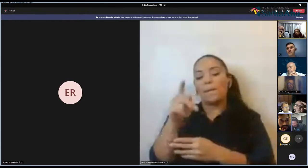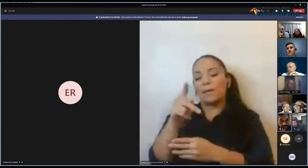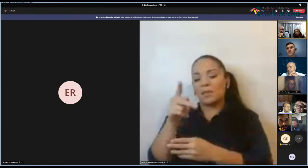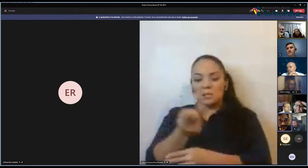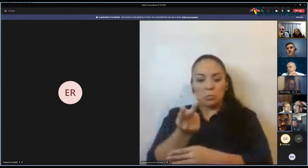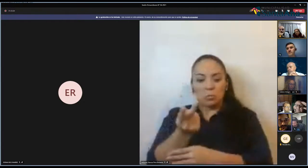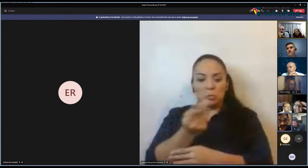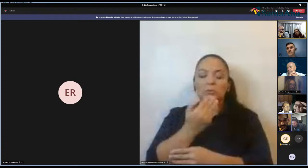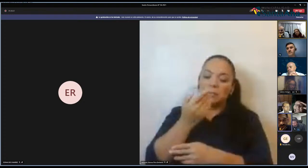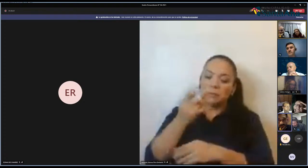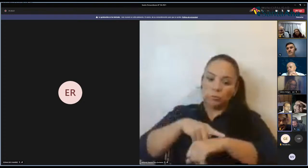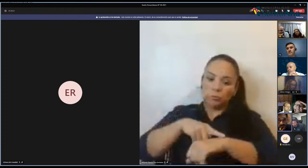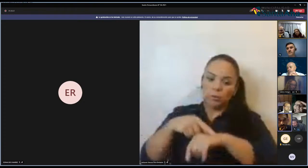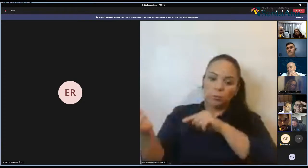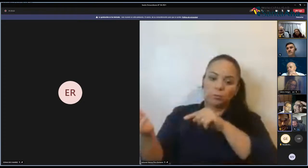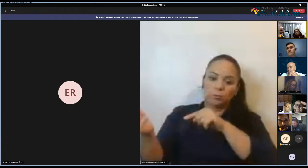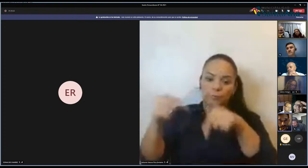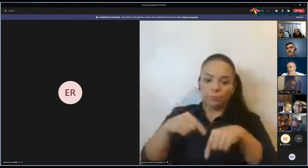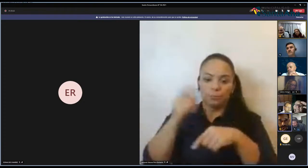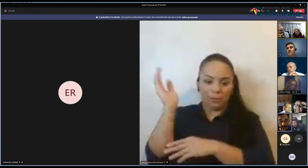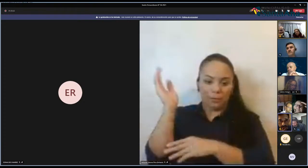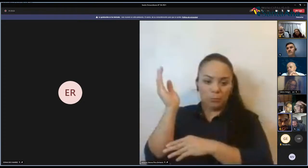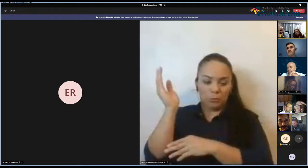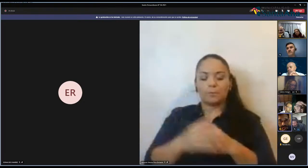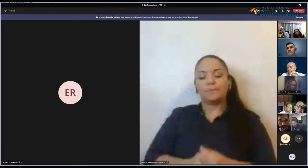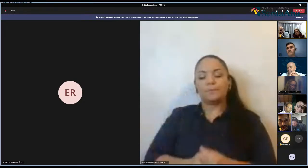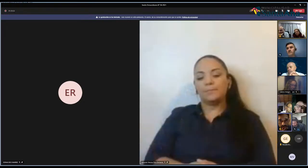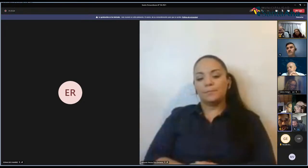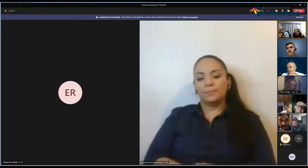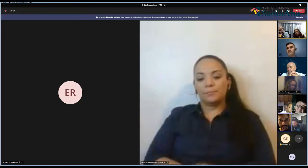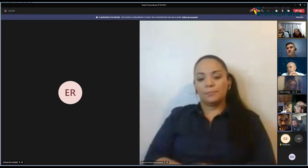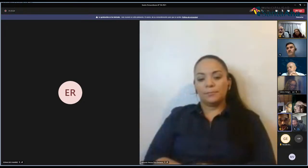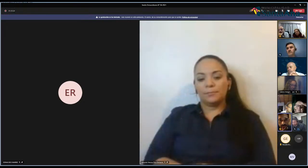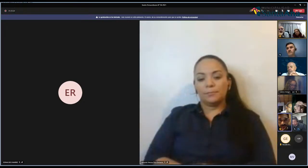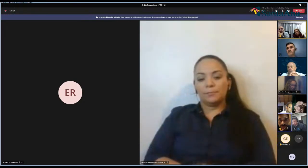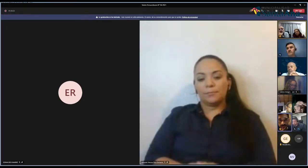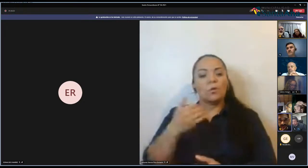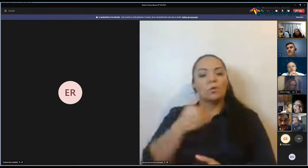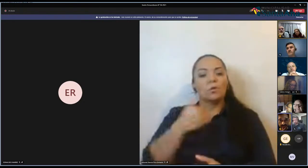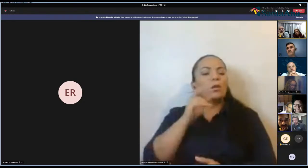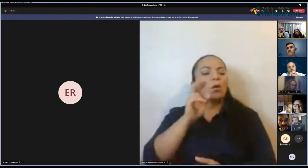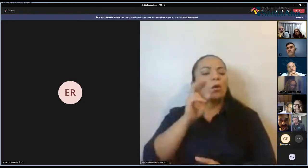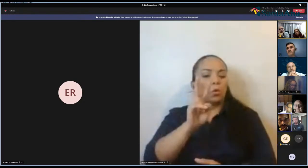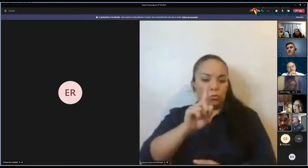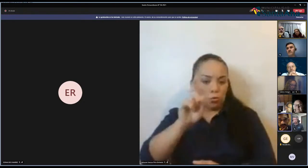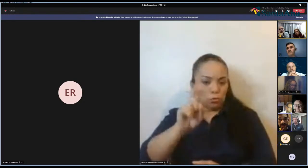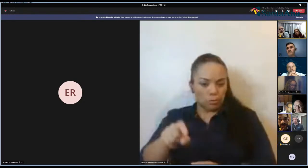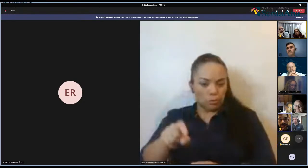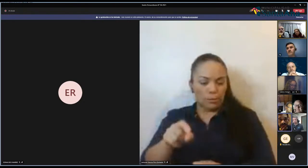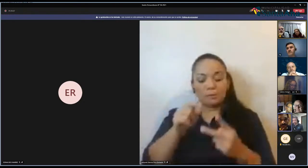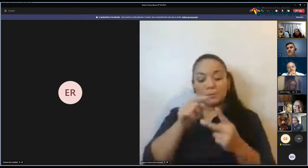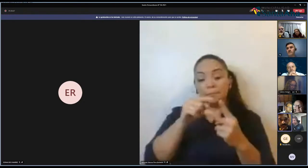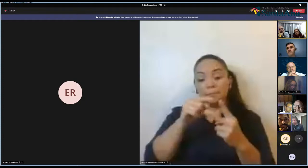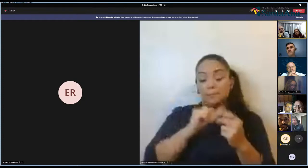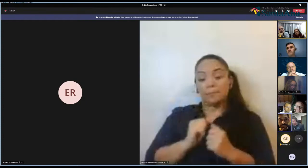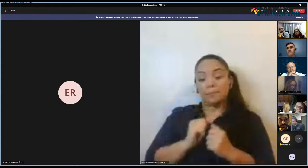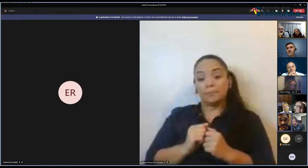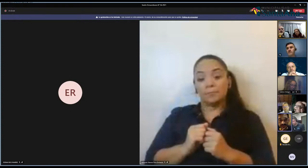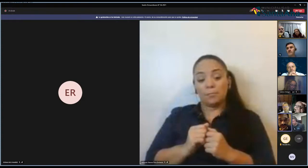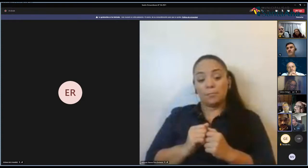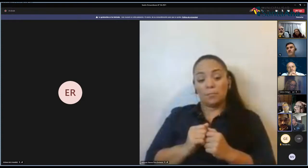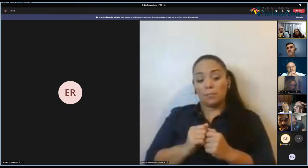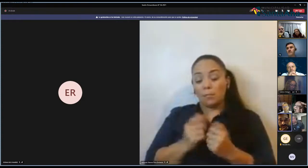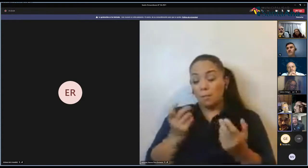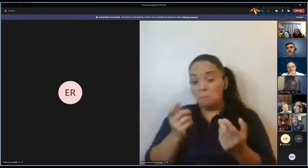sacaron de la exposición y yo tengo un par de consultas es si en alguna de las todas las reuniones